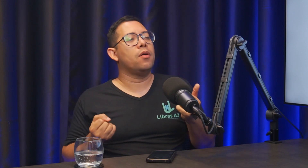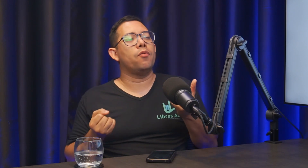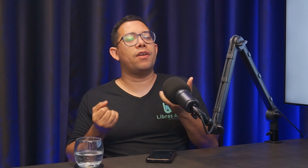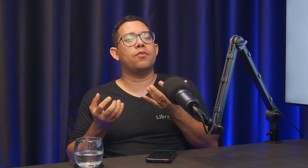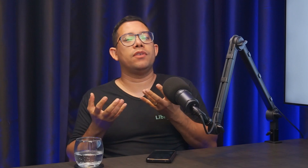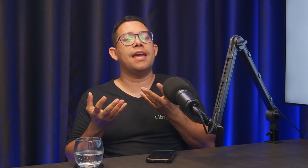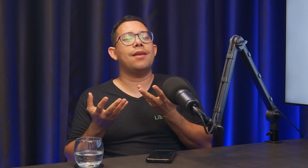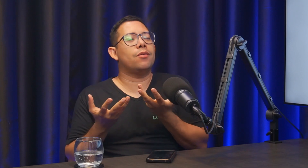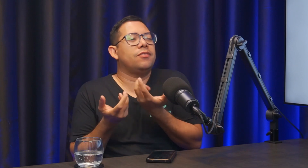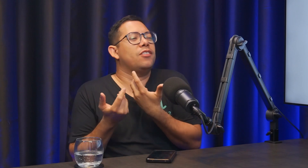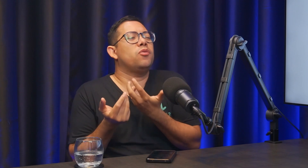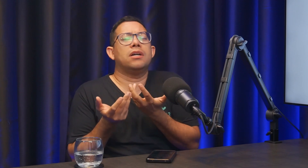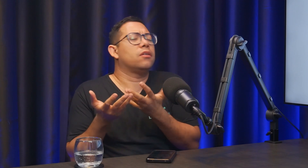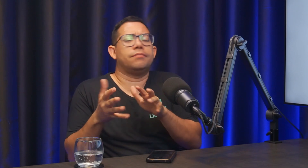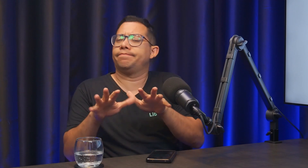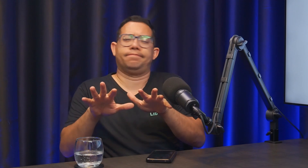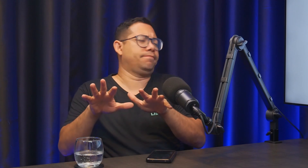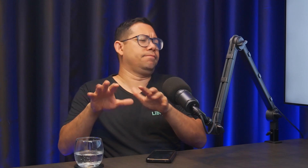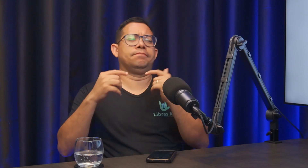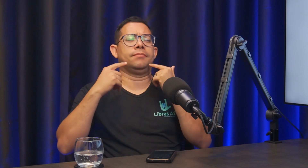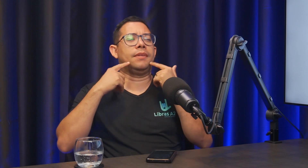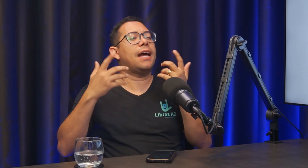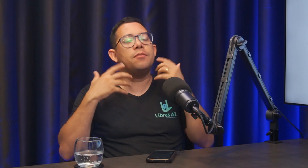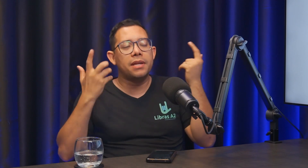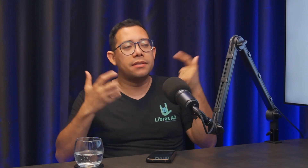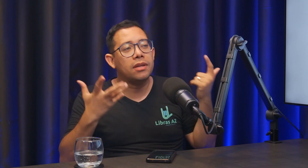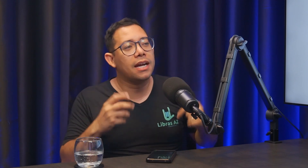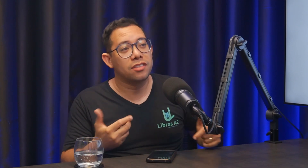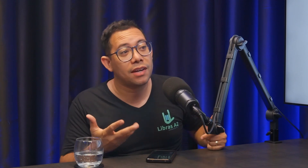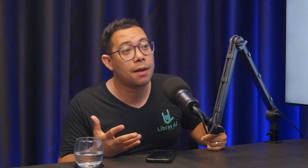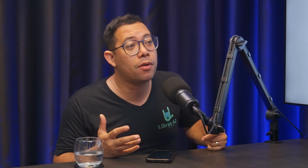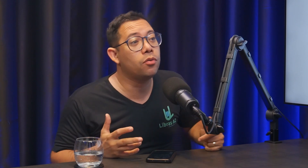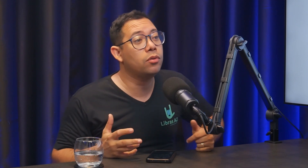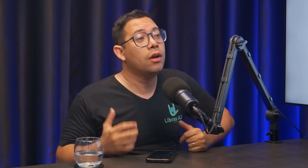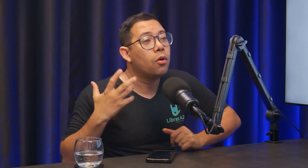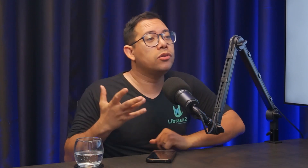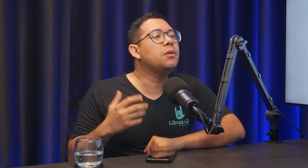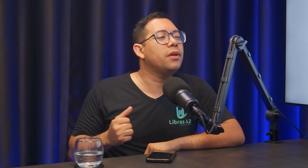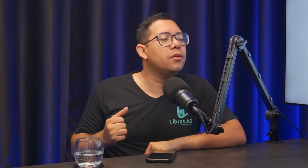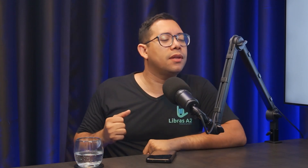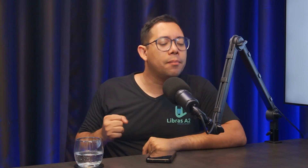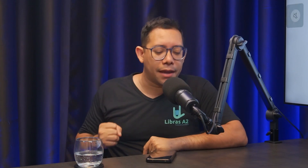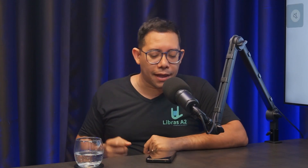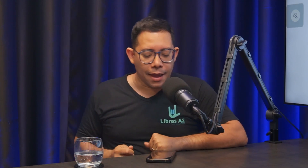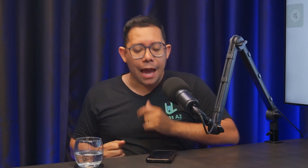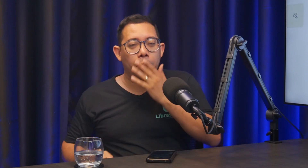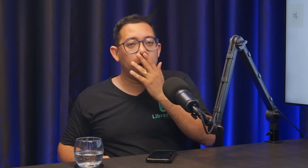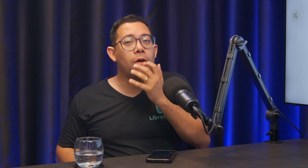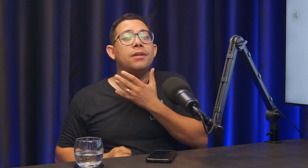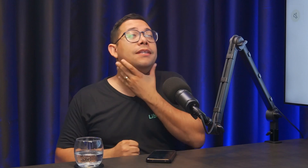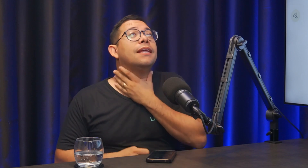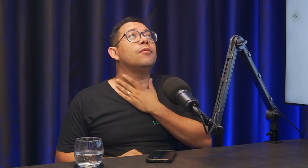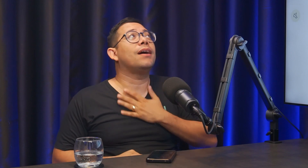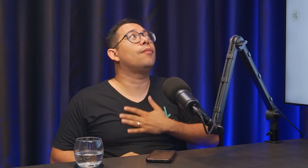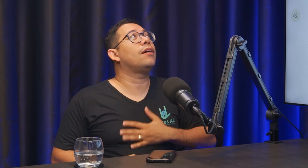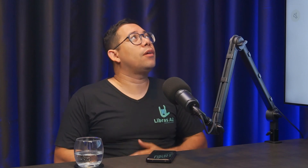falar não quero, é como se estivesse jogando, ó. Isso. A expressão negativa acaba contribuindo também, né? É importante. Agora, como que seria uma